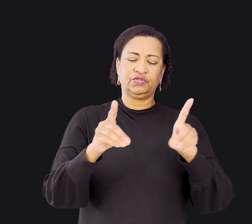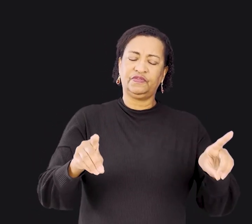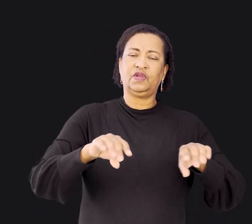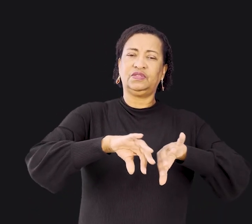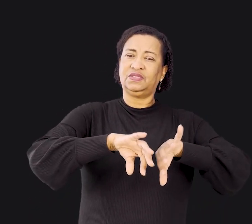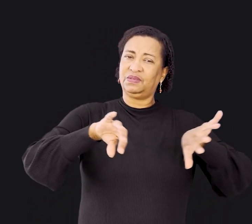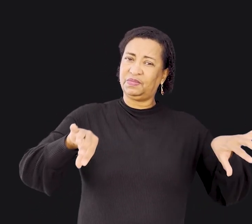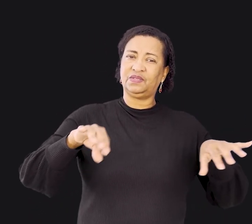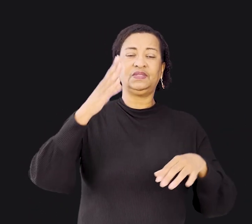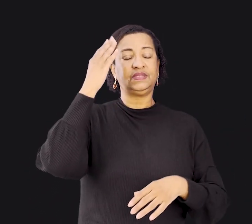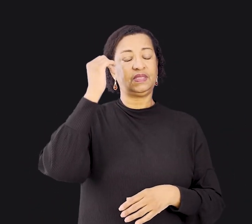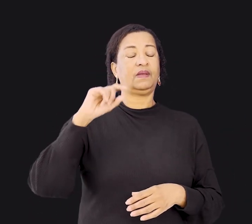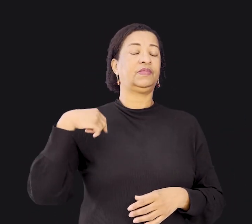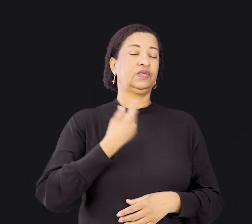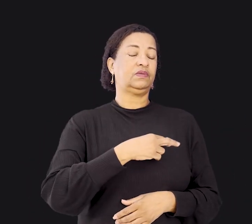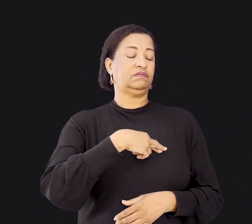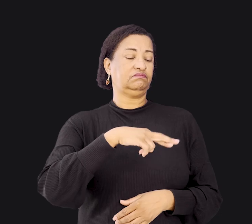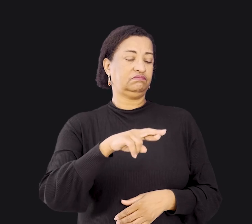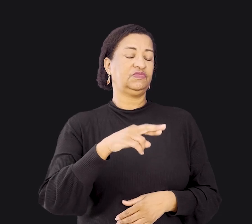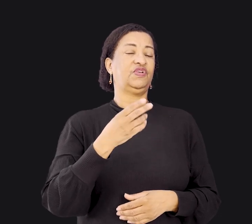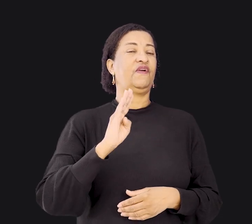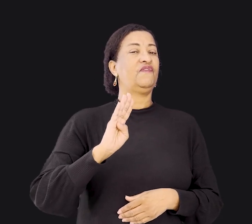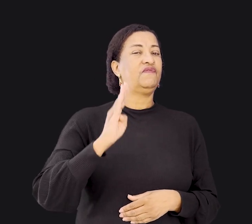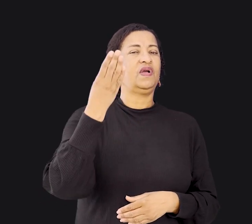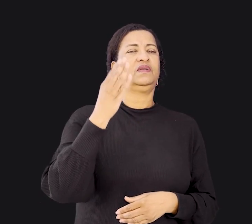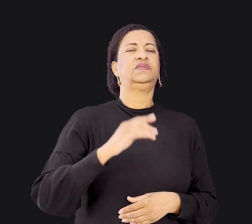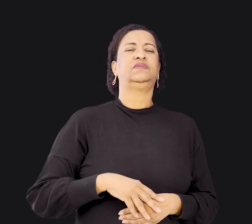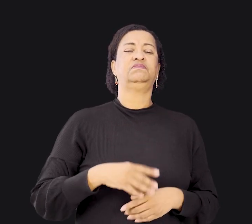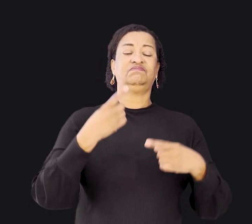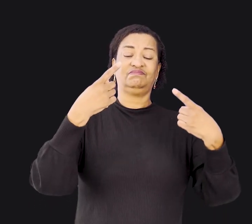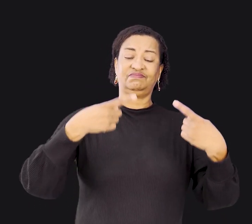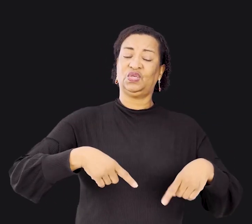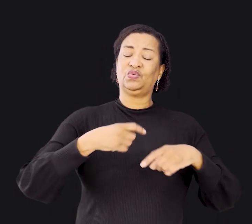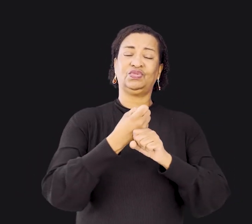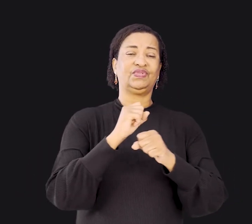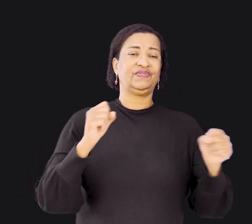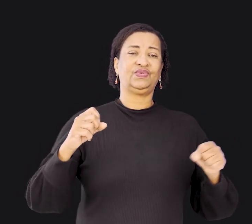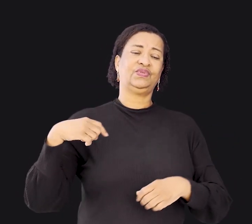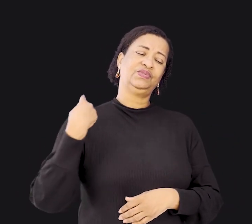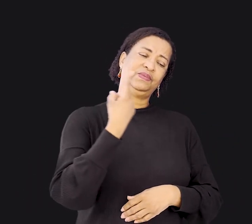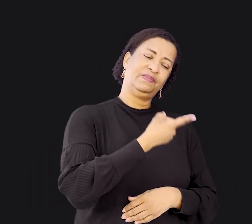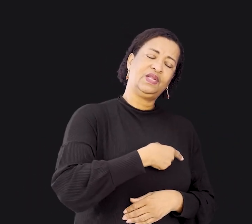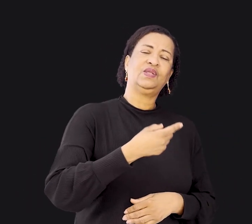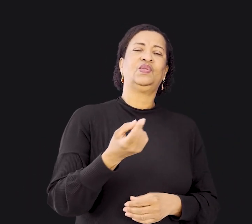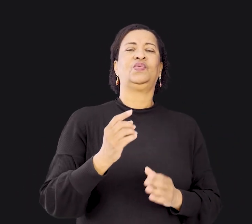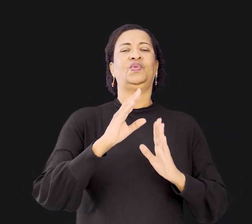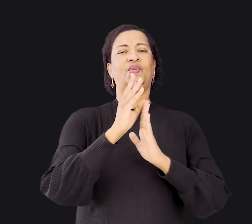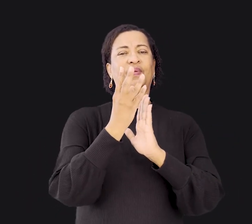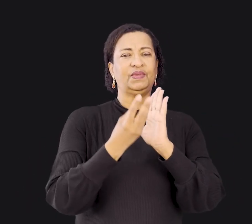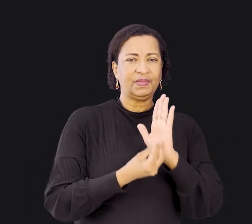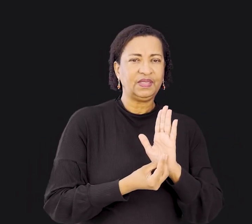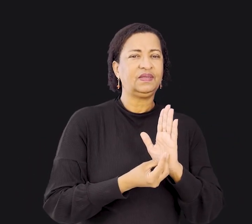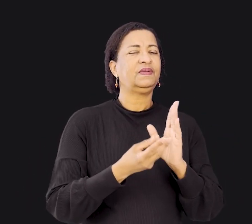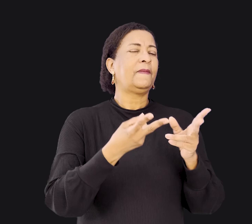é falsa. Esse é um grande desafio para nós e para a igreja. Você percebe como Tiago era